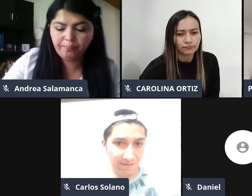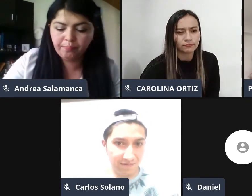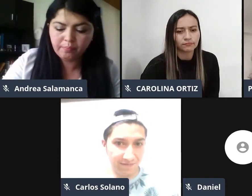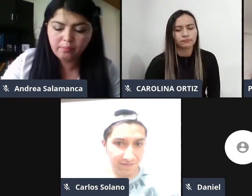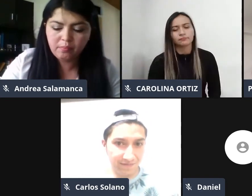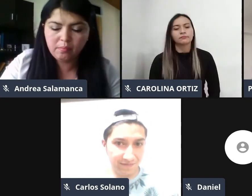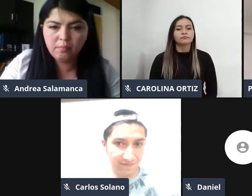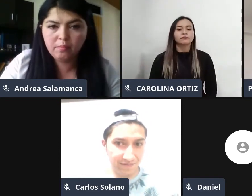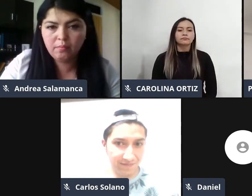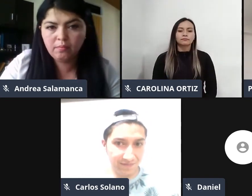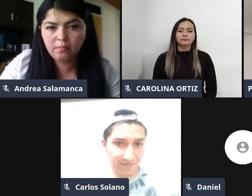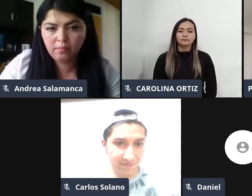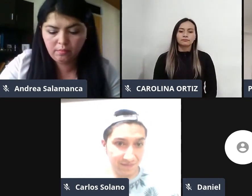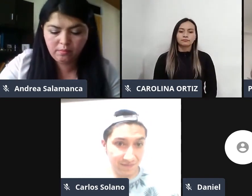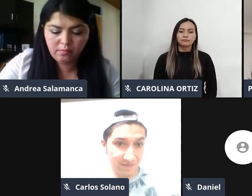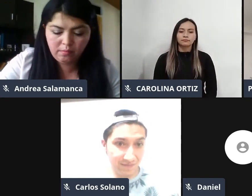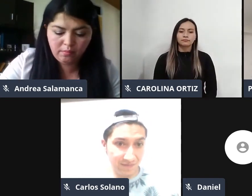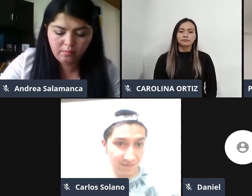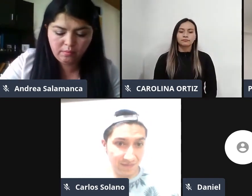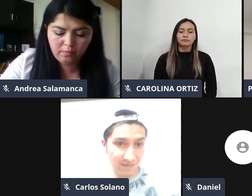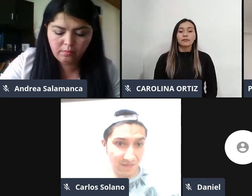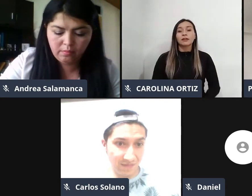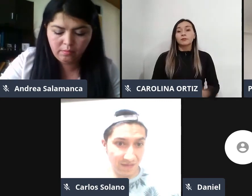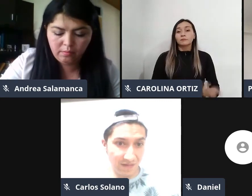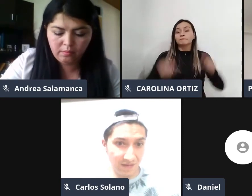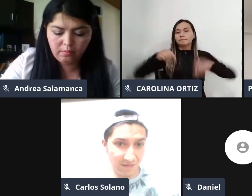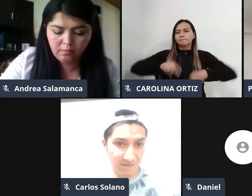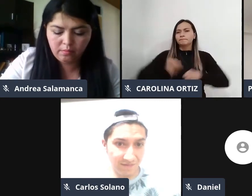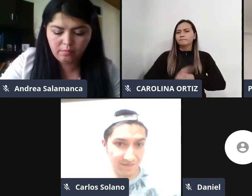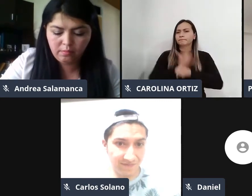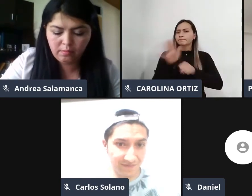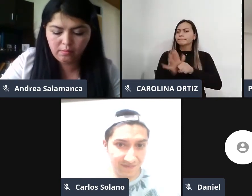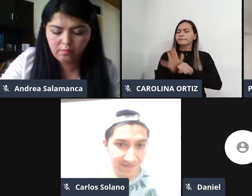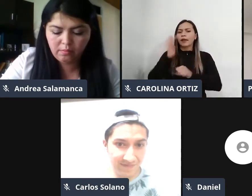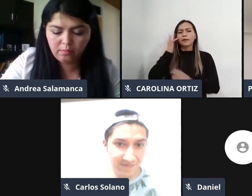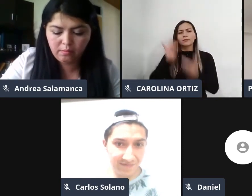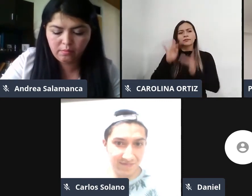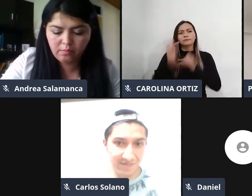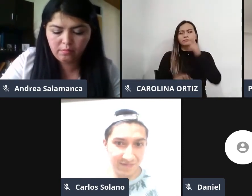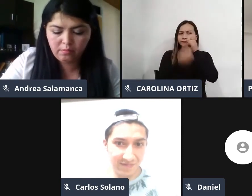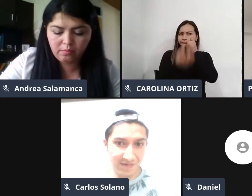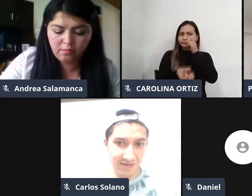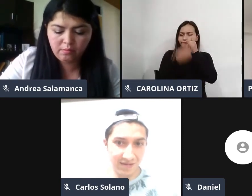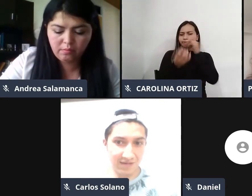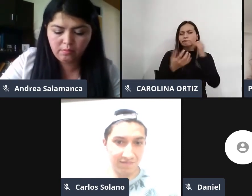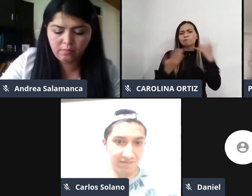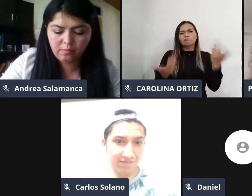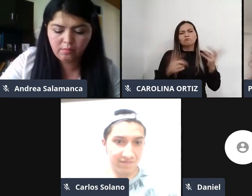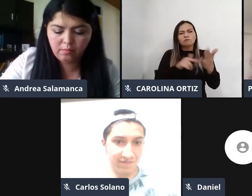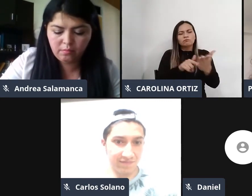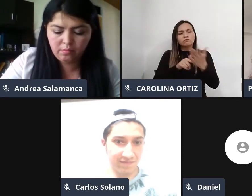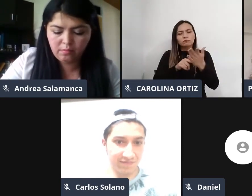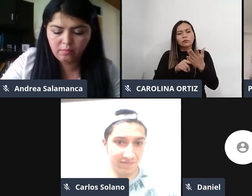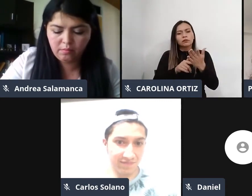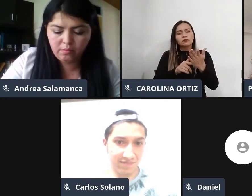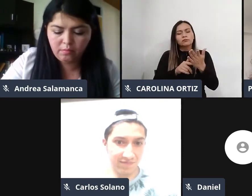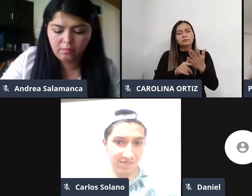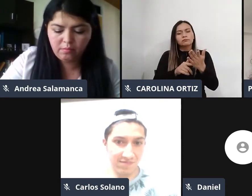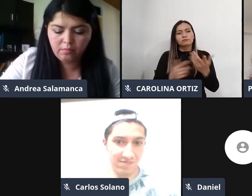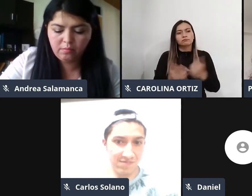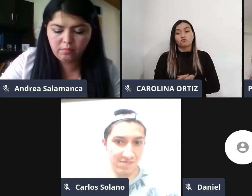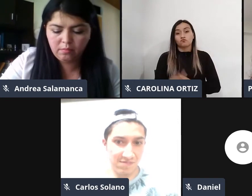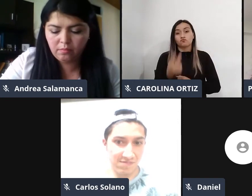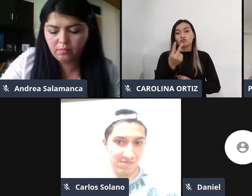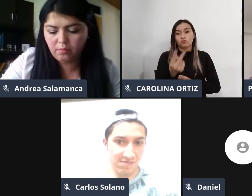esta pandemia, en términos de la pedagogía, nos está entregando dos grandes relatos, nos